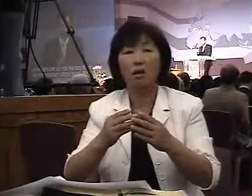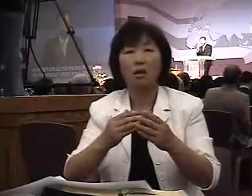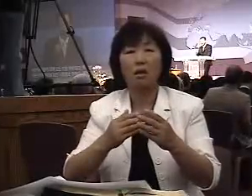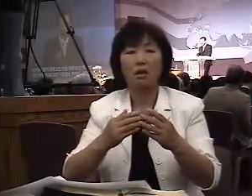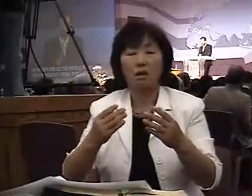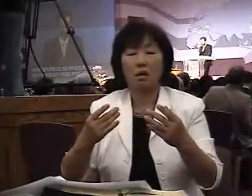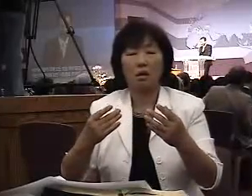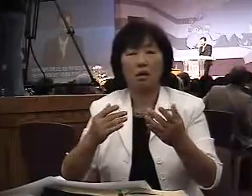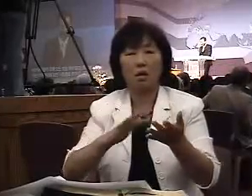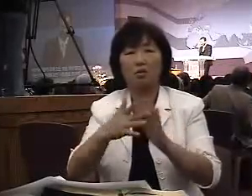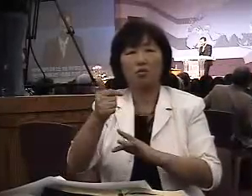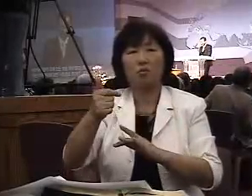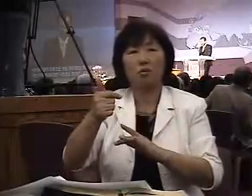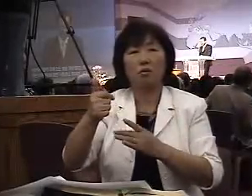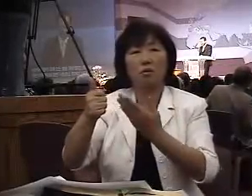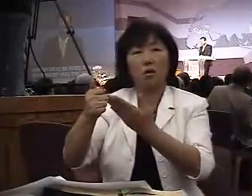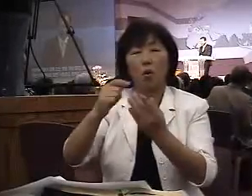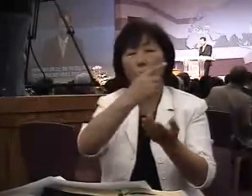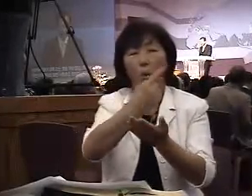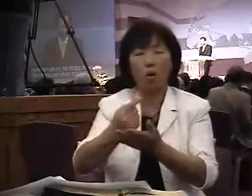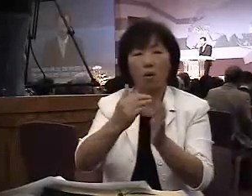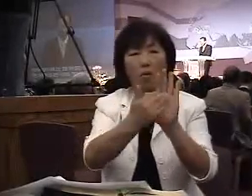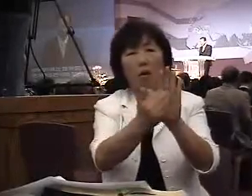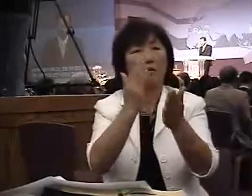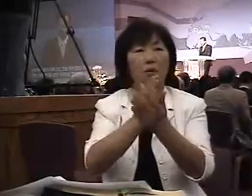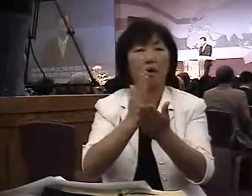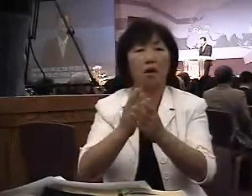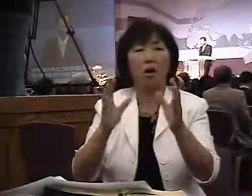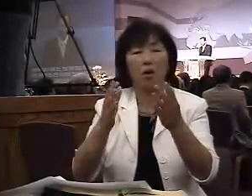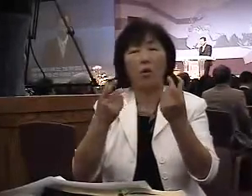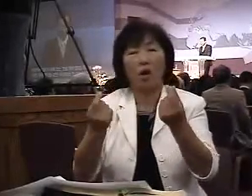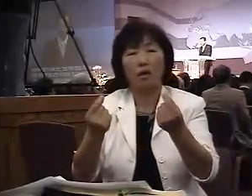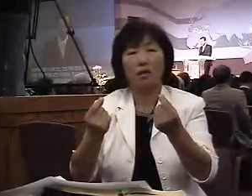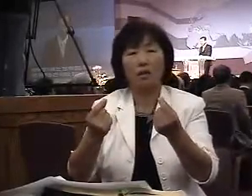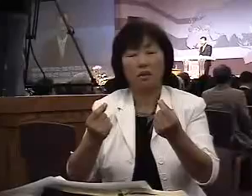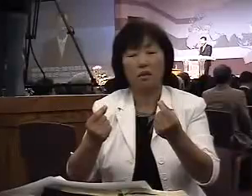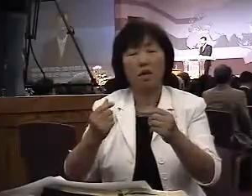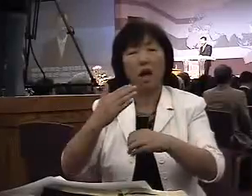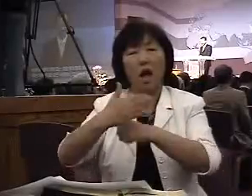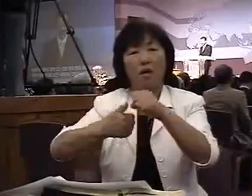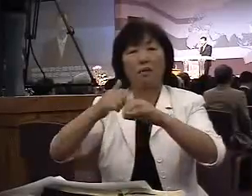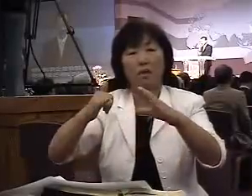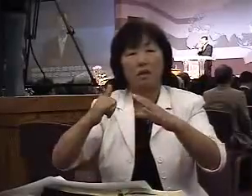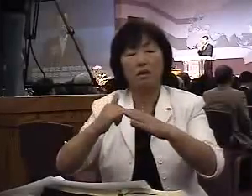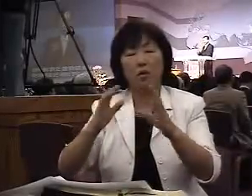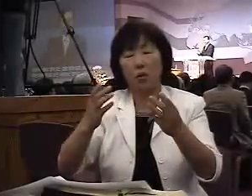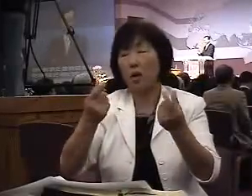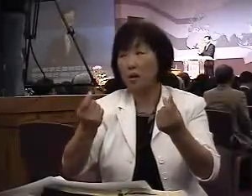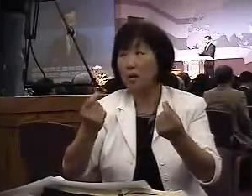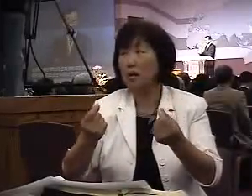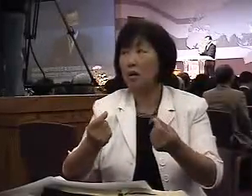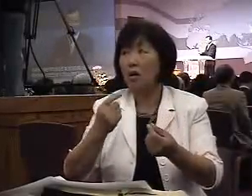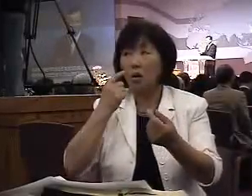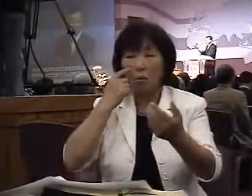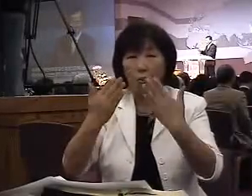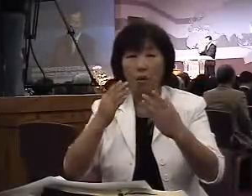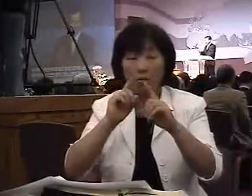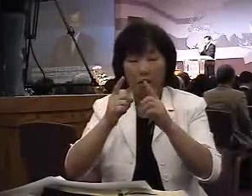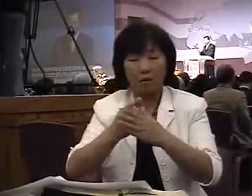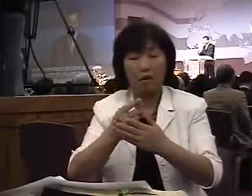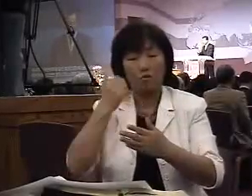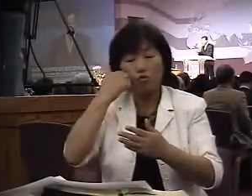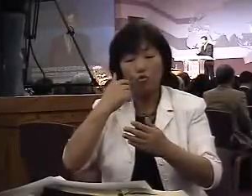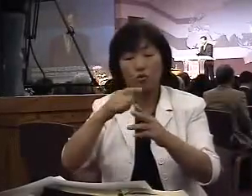내게 오는 것을 막지 말라. 하나님 나라는 이런 어린아이와 같은 사람들의 것이다. 내가 분명히 말한다.